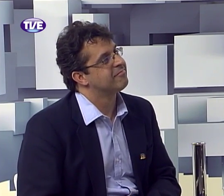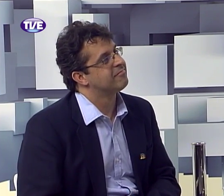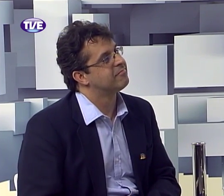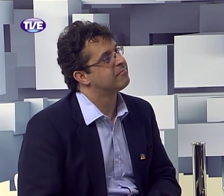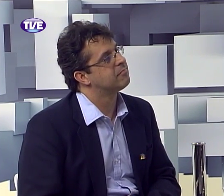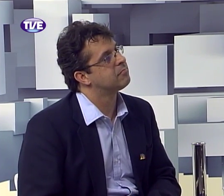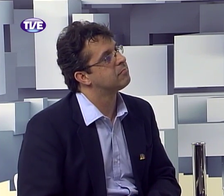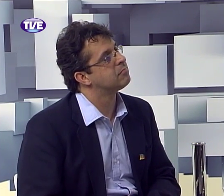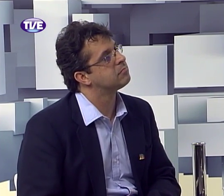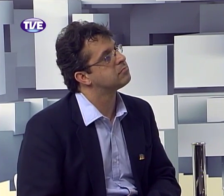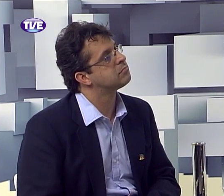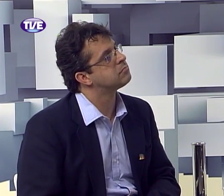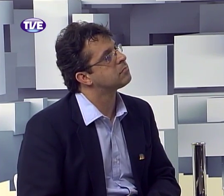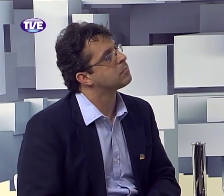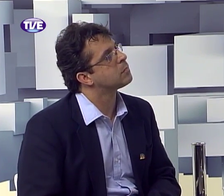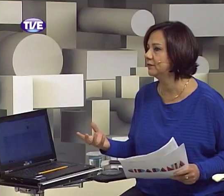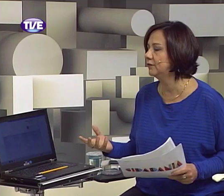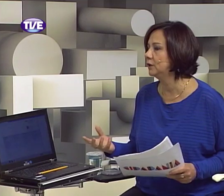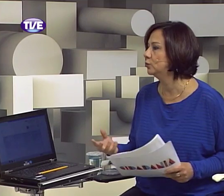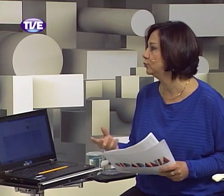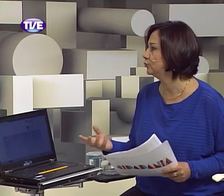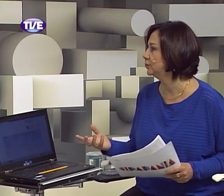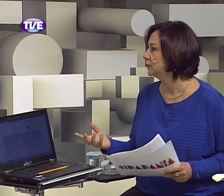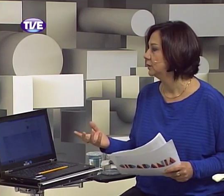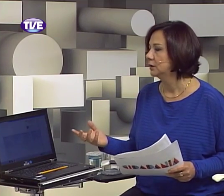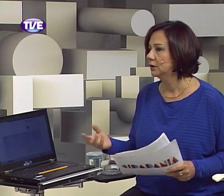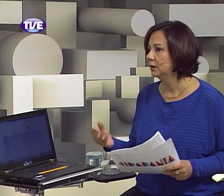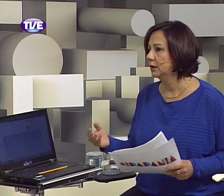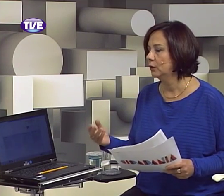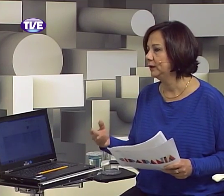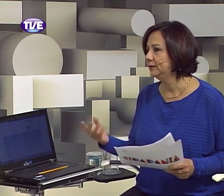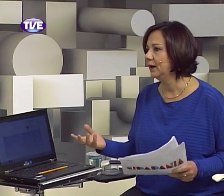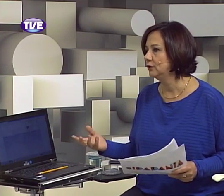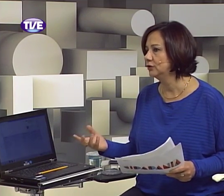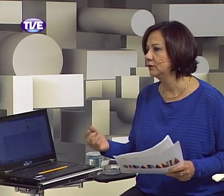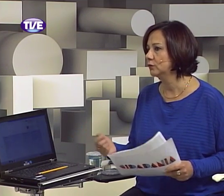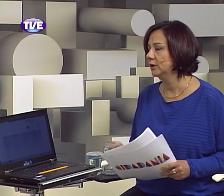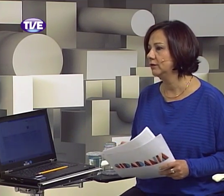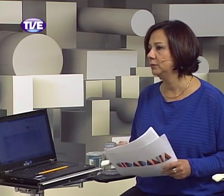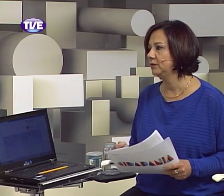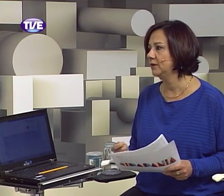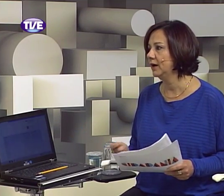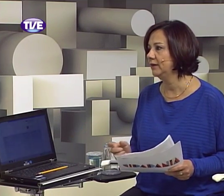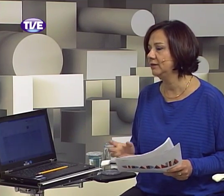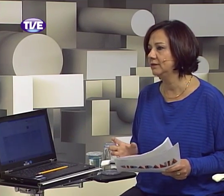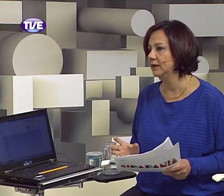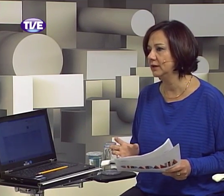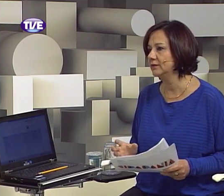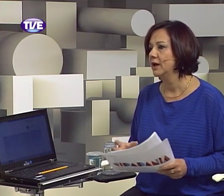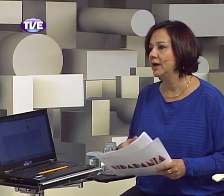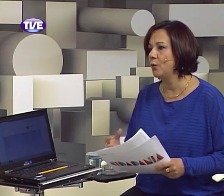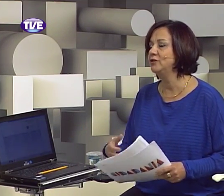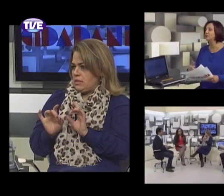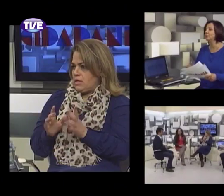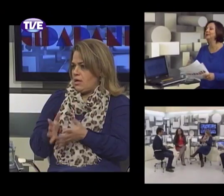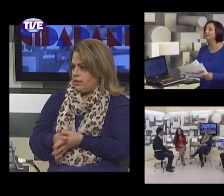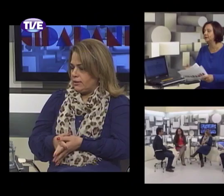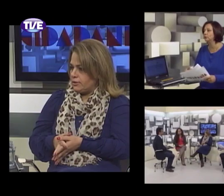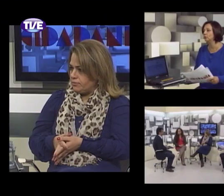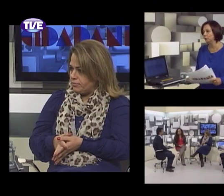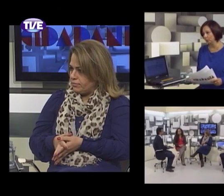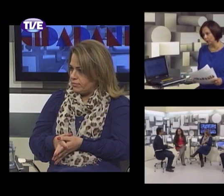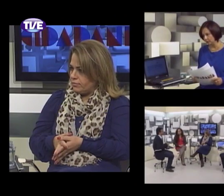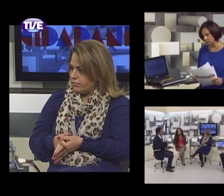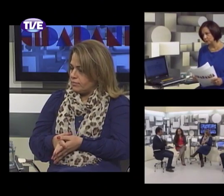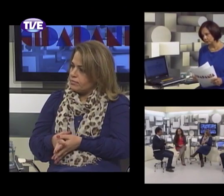Certo. E as escolas especiais, como vocês veem hoje a qualidade das escolas especiais e se elas realmente estão